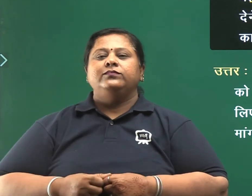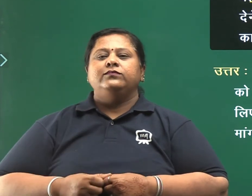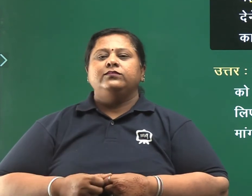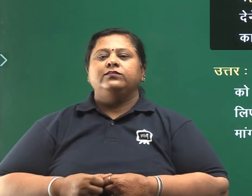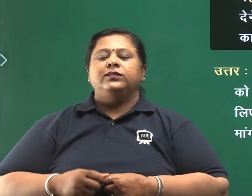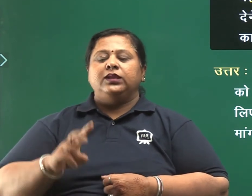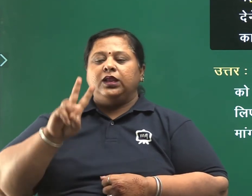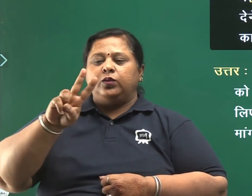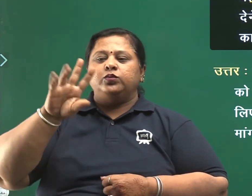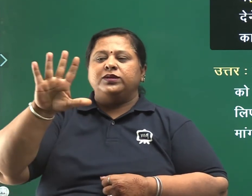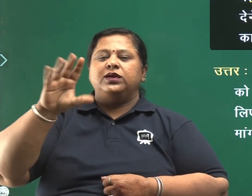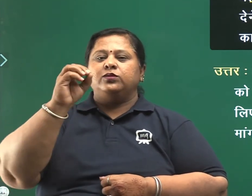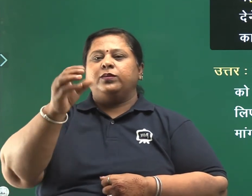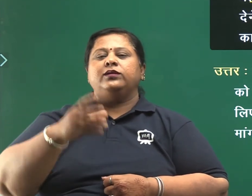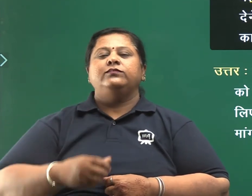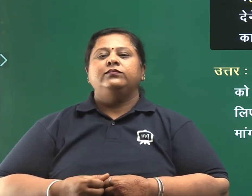250 रुपये